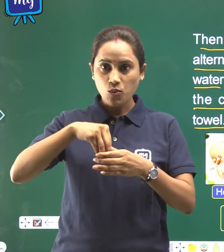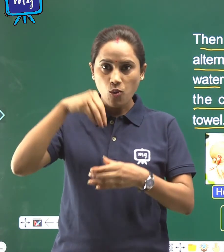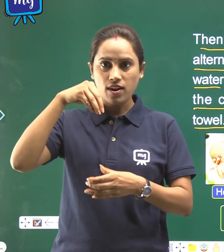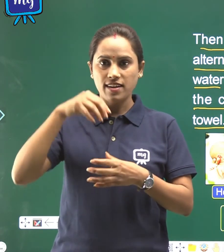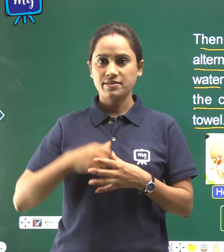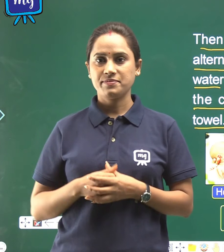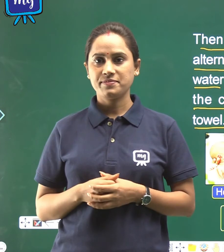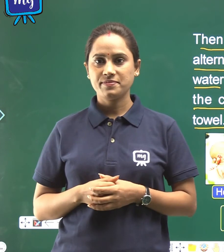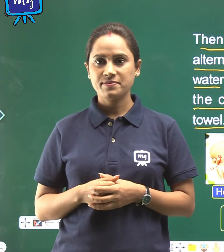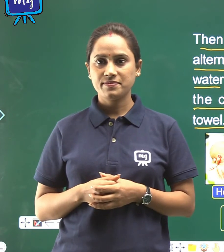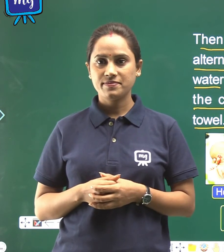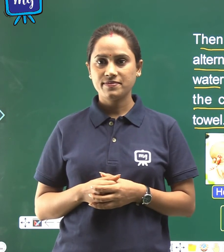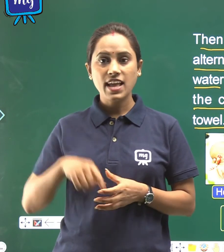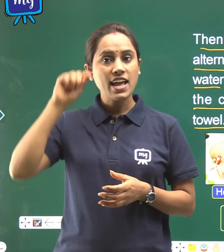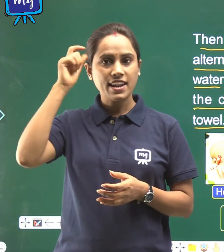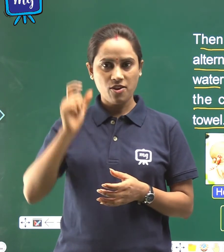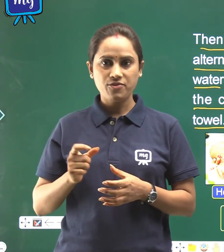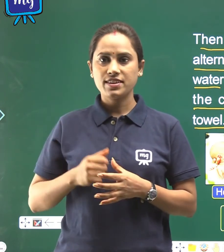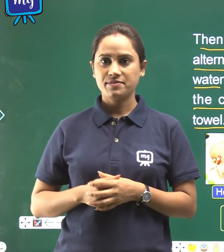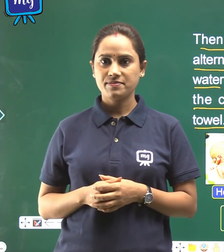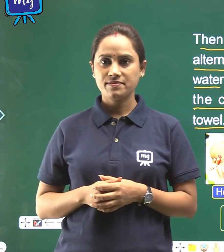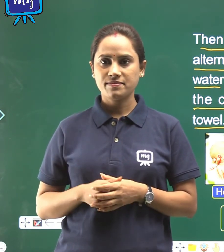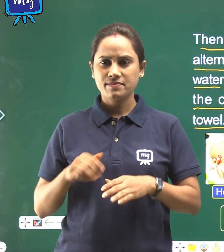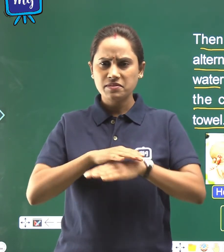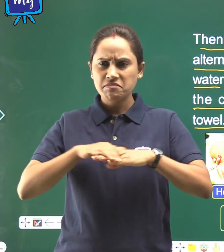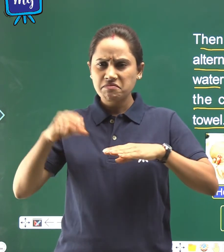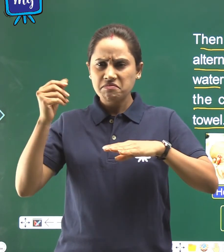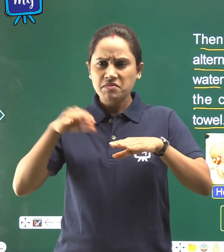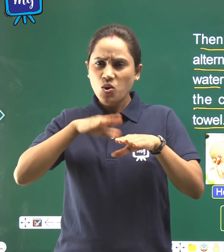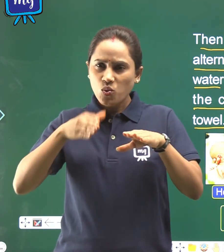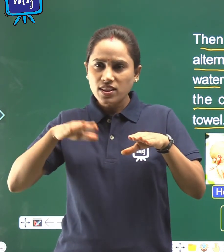डुबोना, rough, खुरदरा.